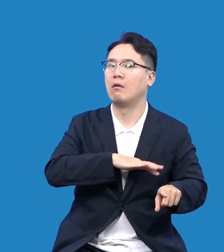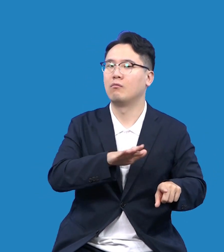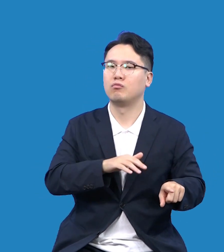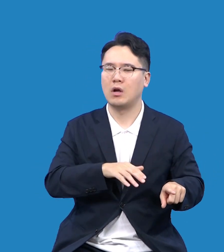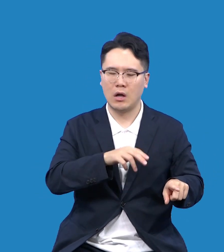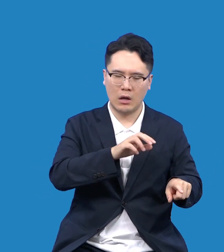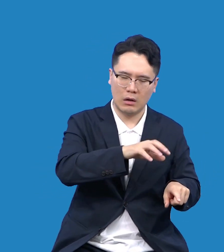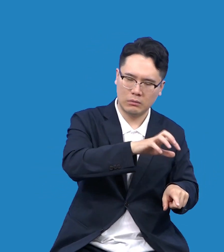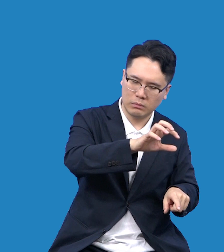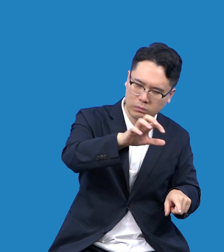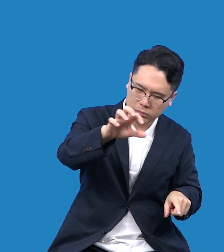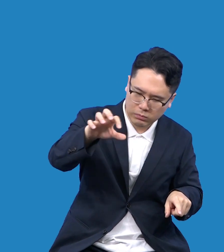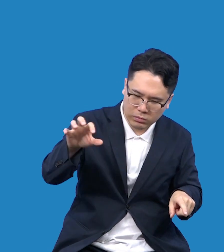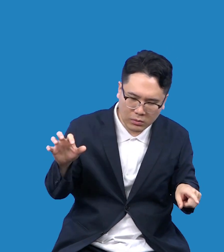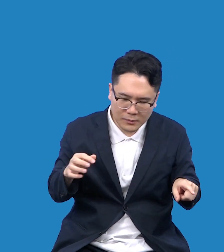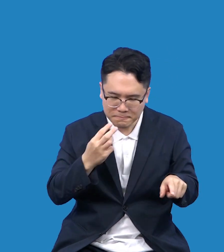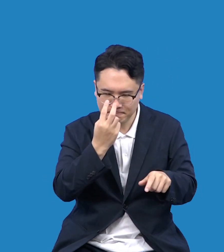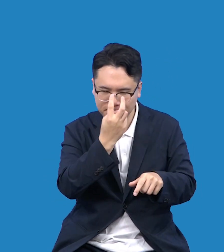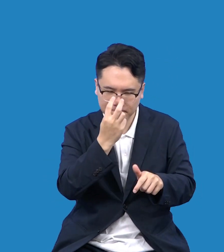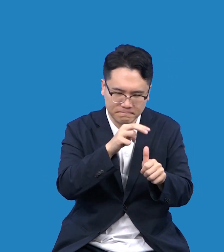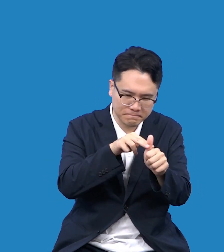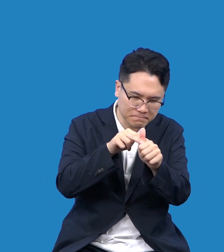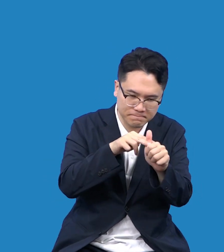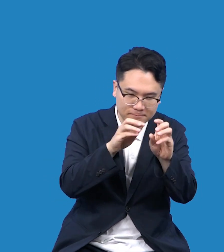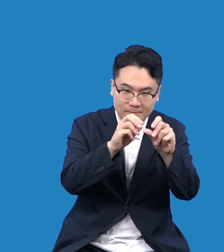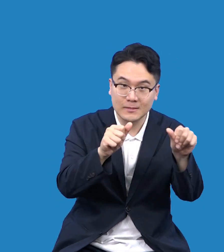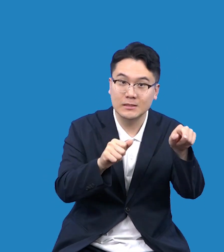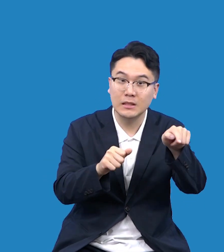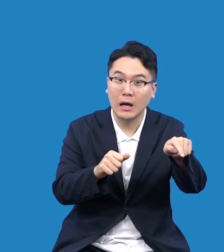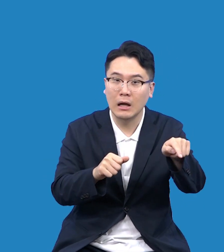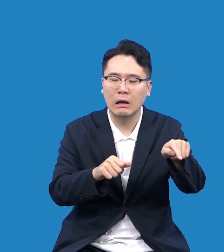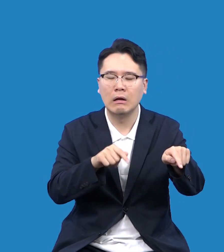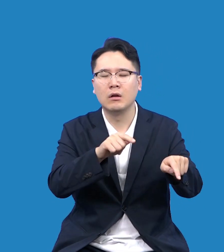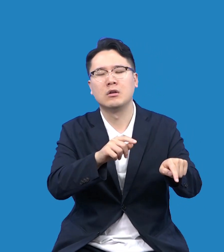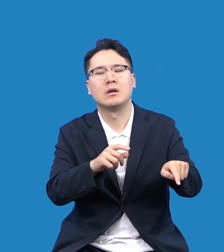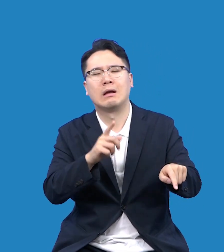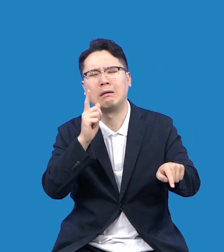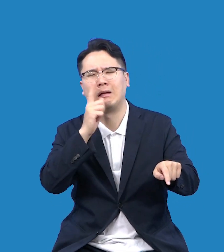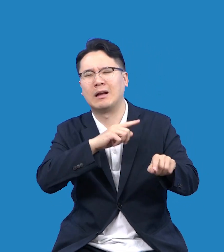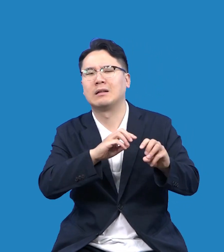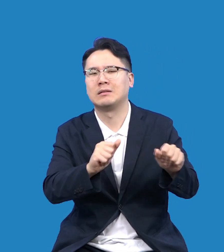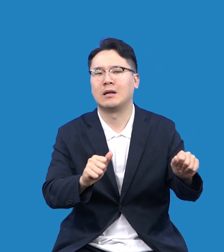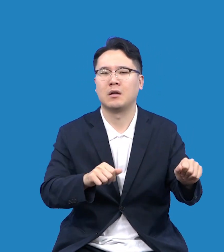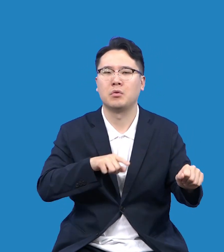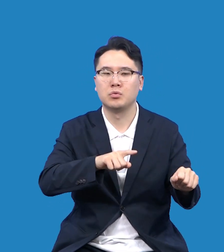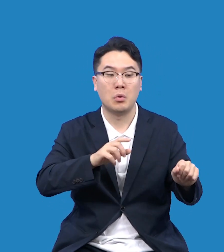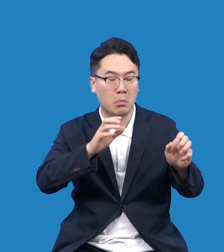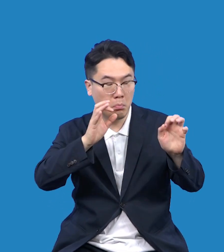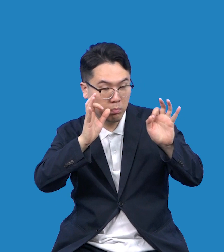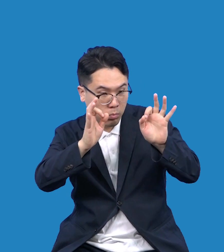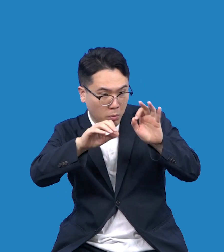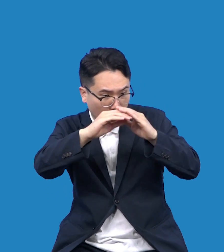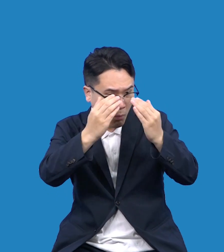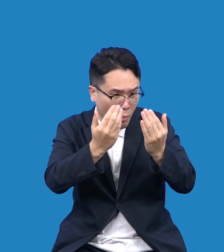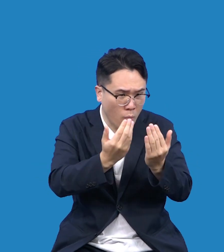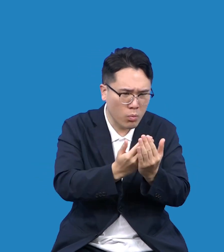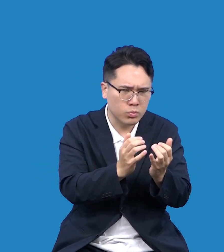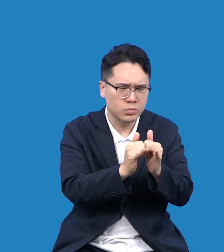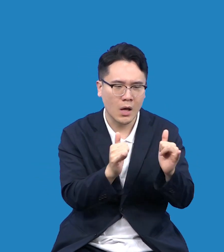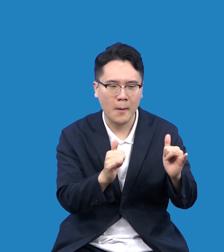두루다니며 정탐한 땅은 그 거주민을 삼키는 땅이요 거기서 본 모든 백성은